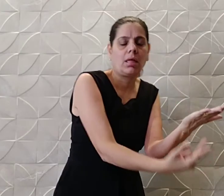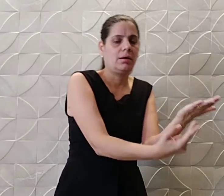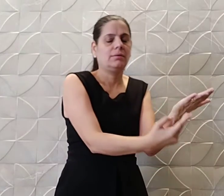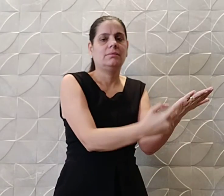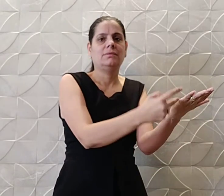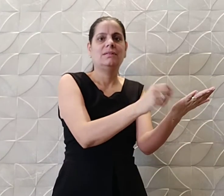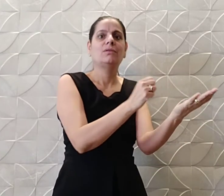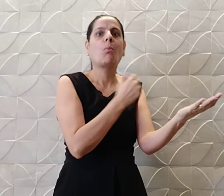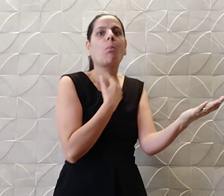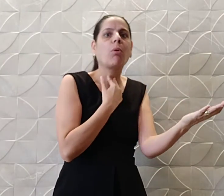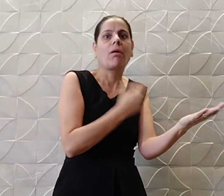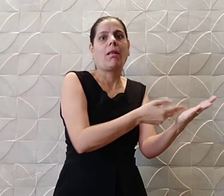Claro que não.